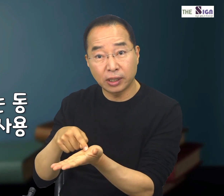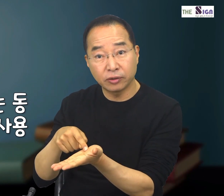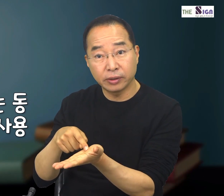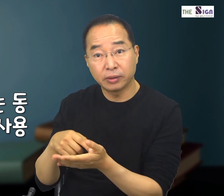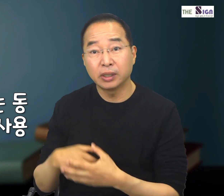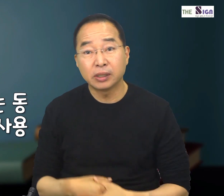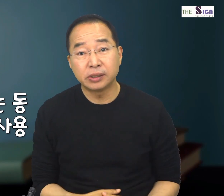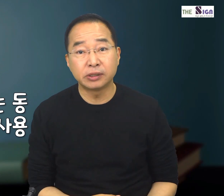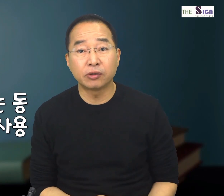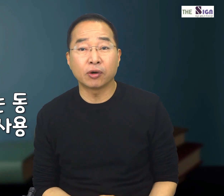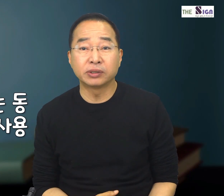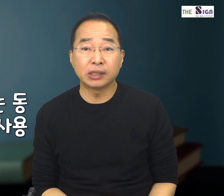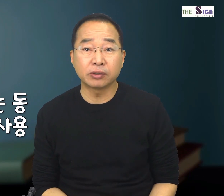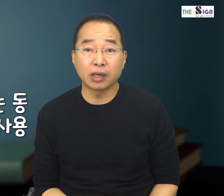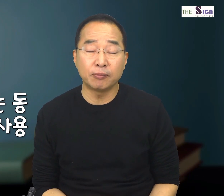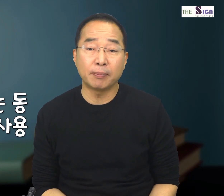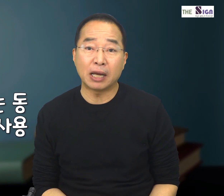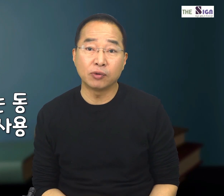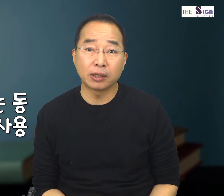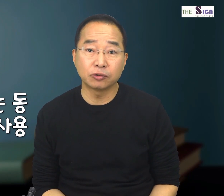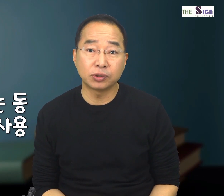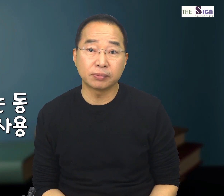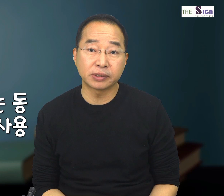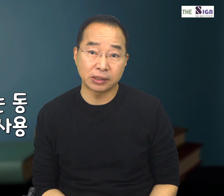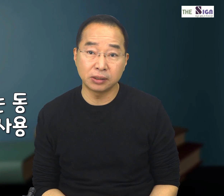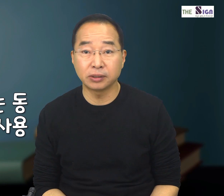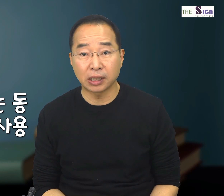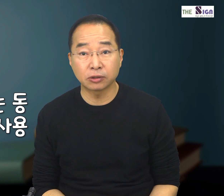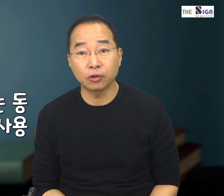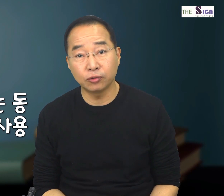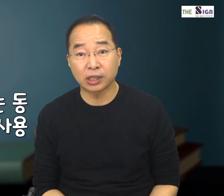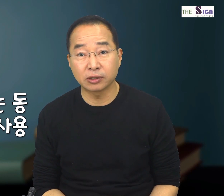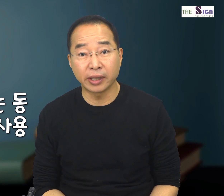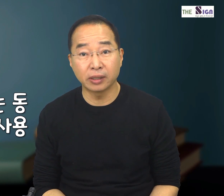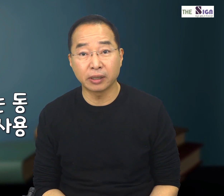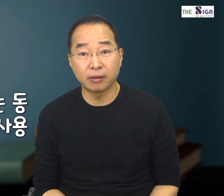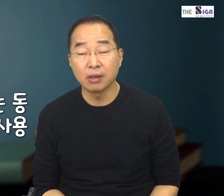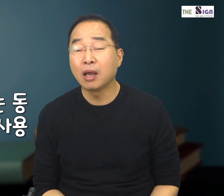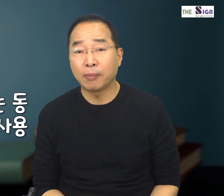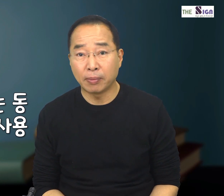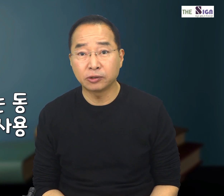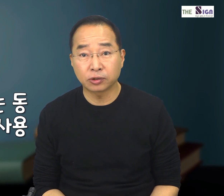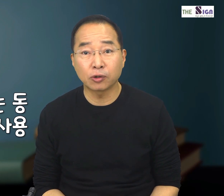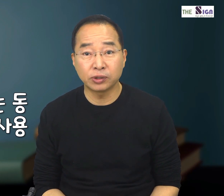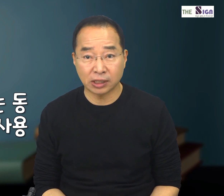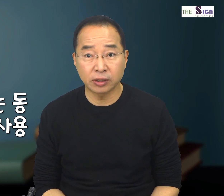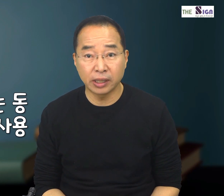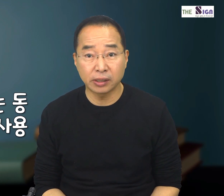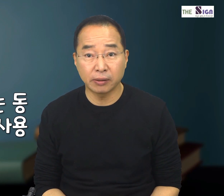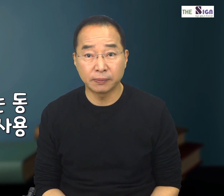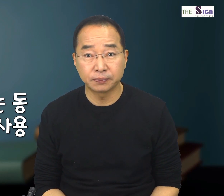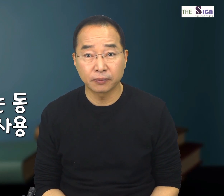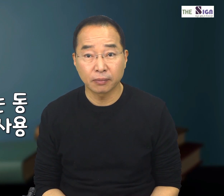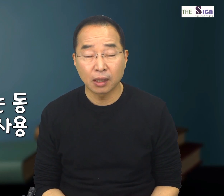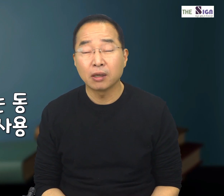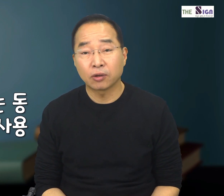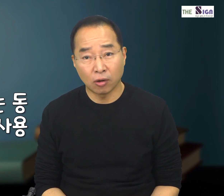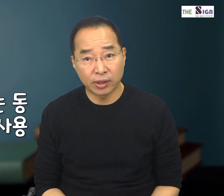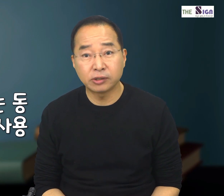거예요. 실제로 경찰서에 가면 말로 하는 것도 있지만 사실 다 서류를 작성해야 돼요. 법원도 서류를 작성해야 돼요. 결과적으로